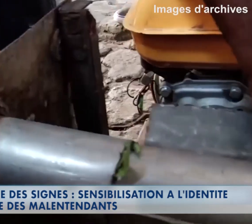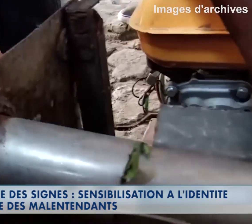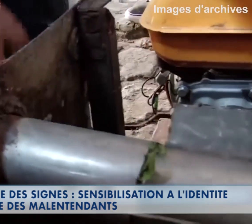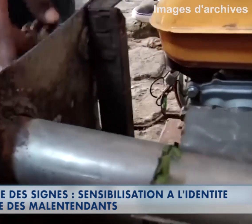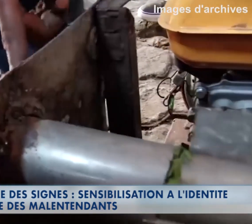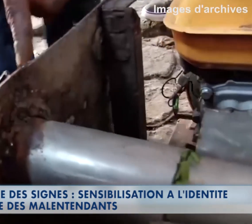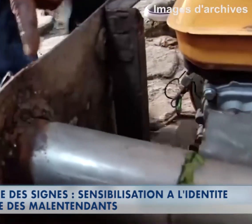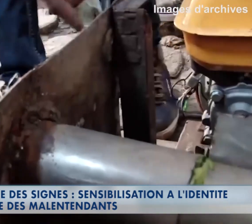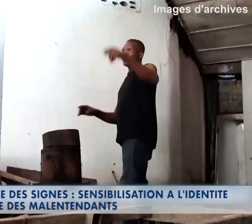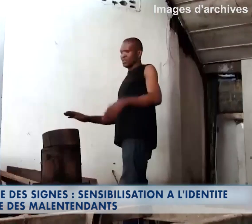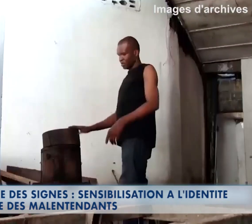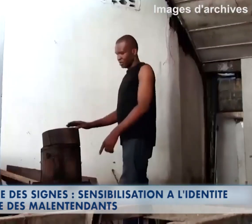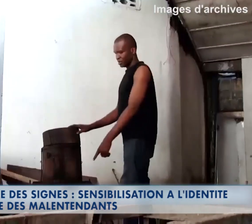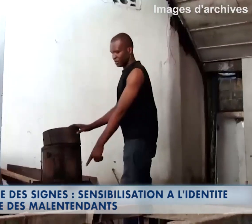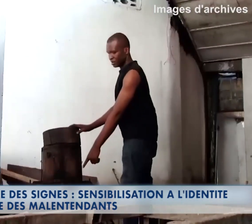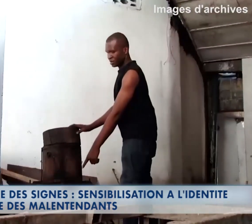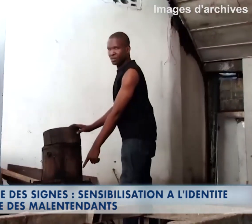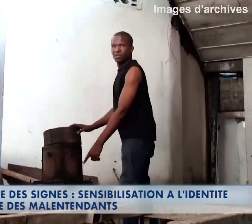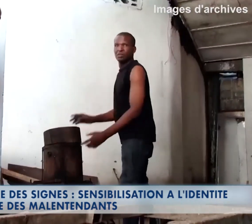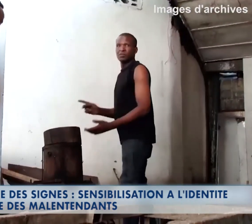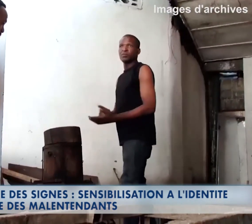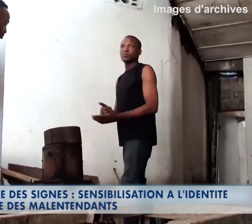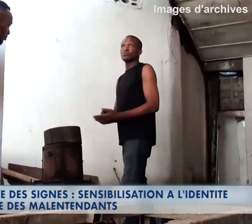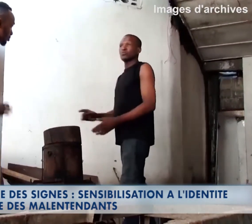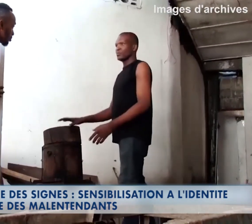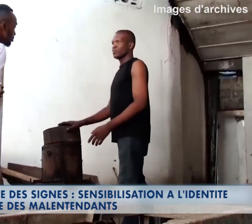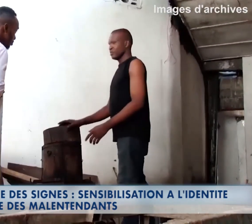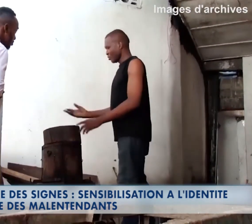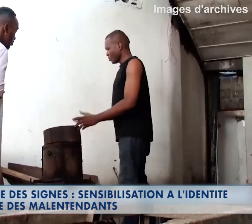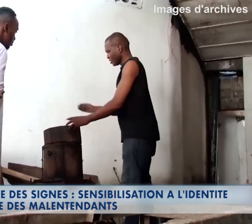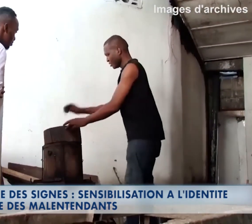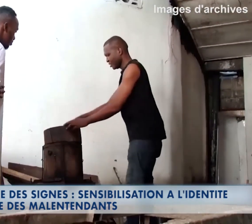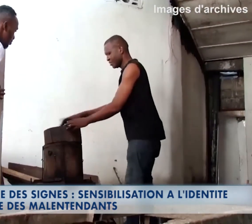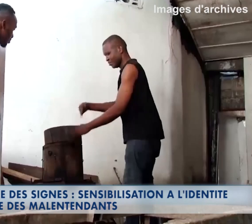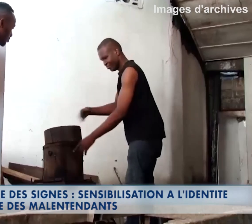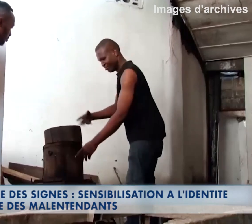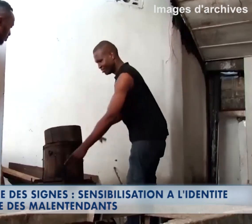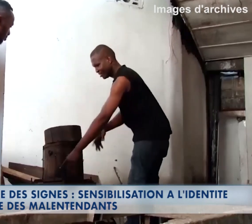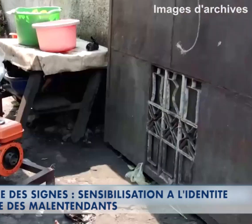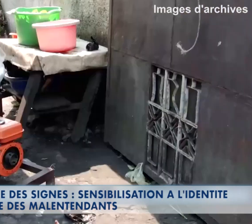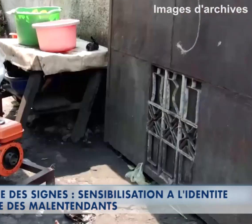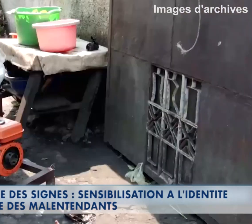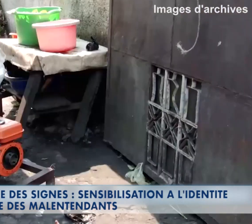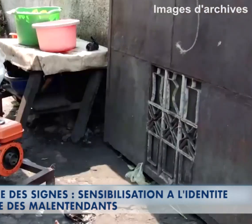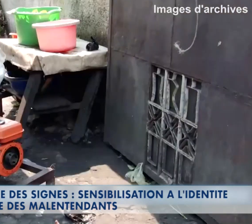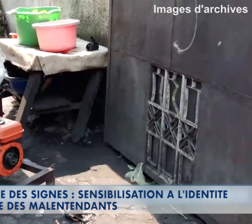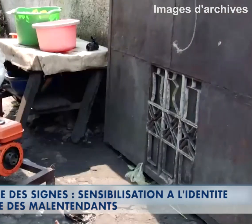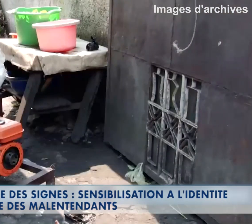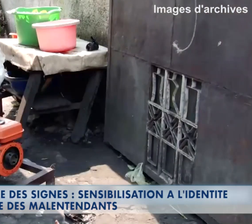tâches aux ménagères par des machines. Il fabrique celles qui servent à broyer les feuilles de manioc communément appelées machines à